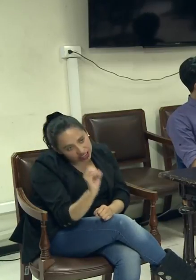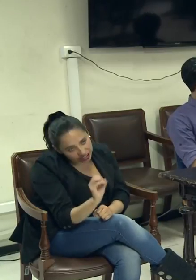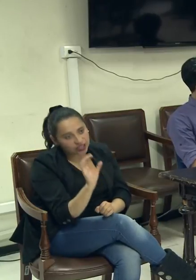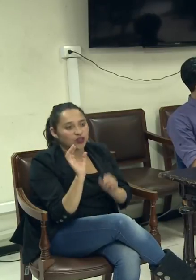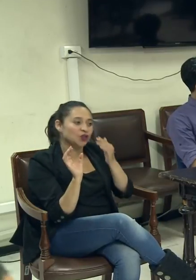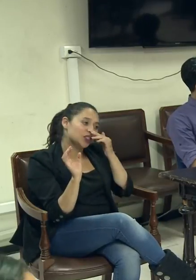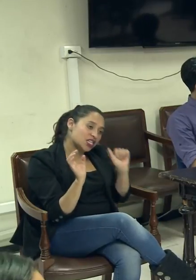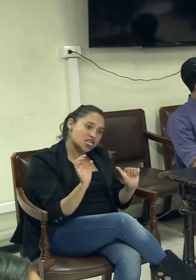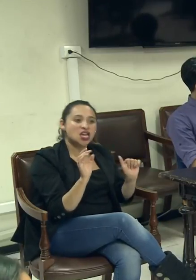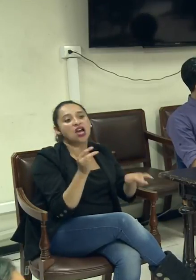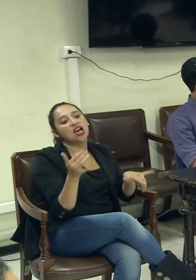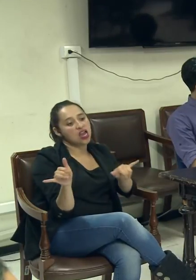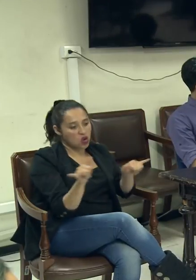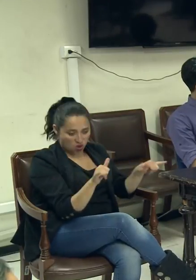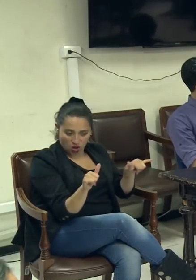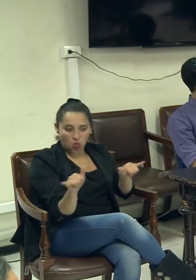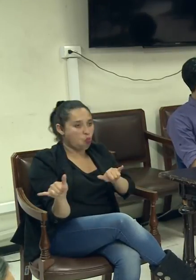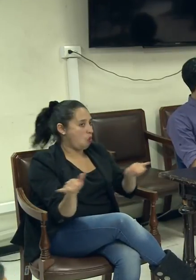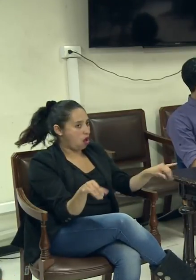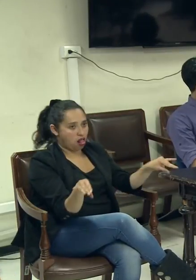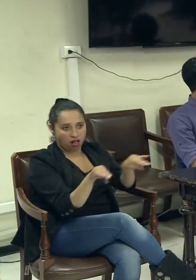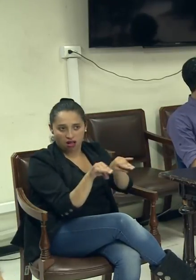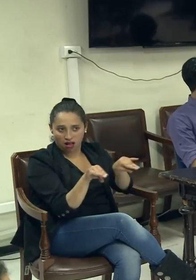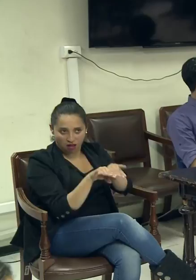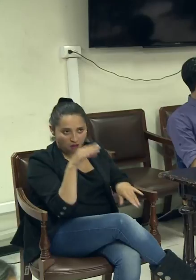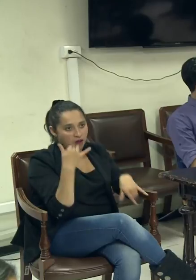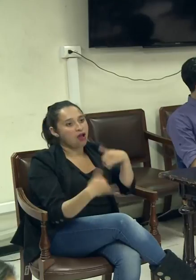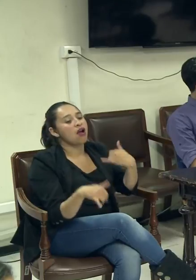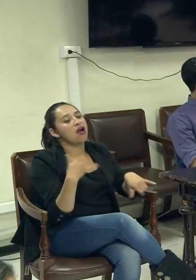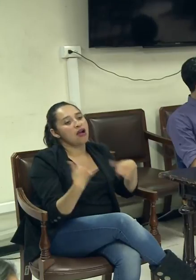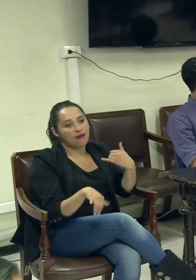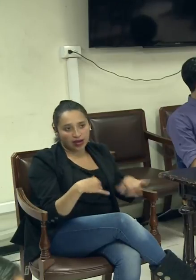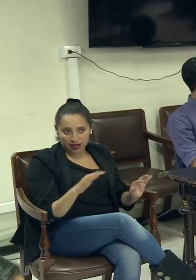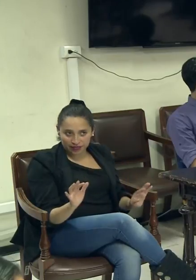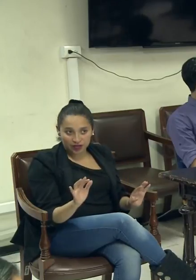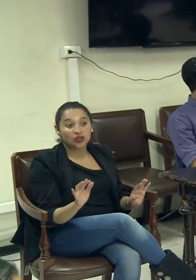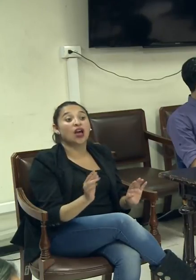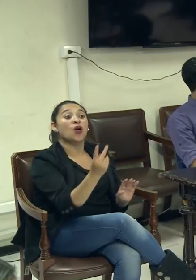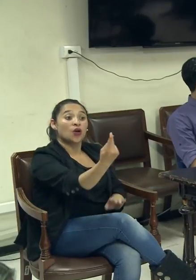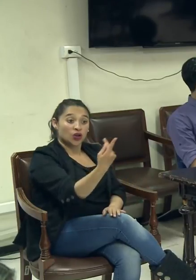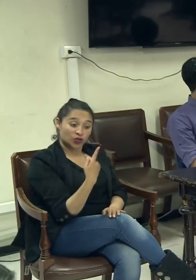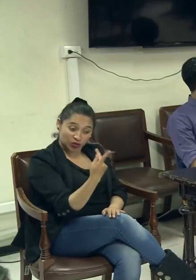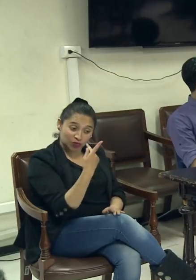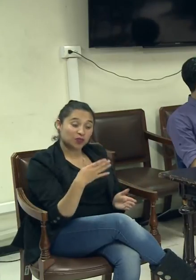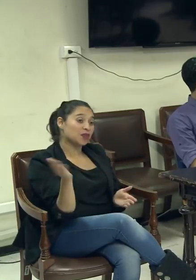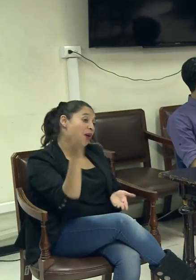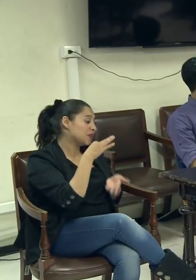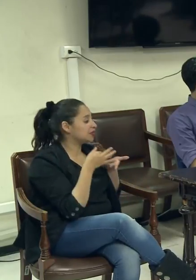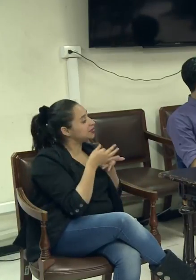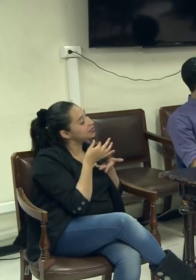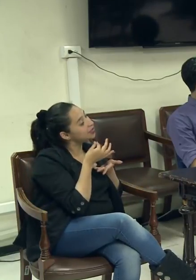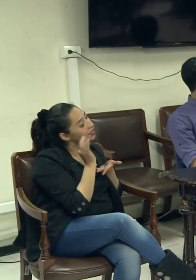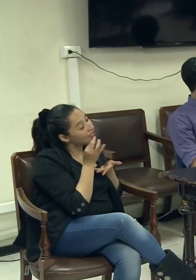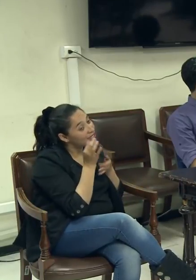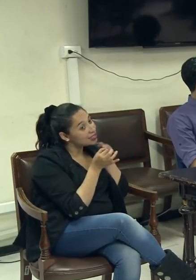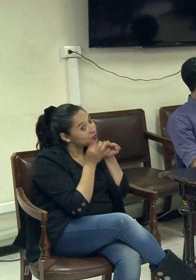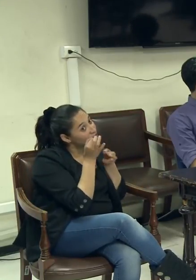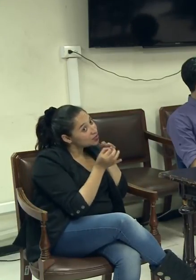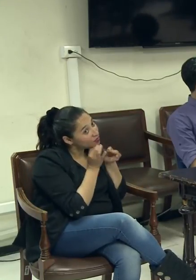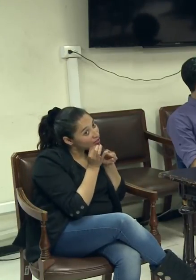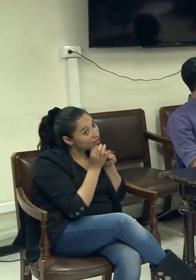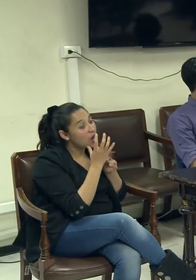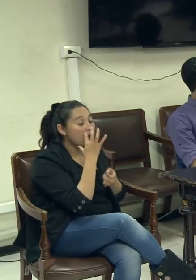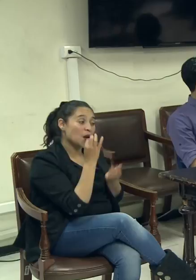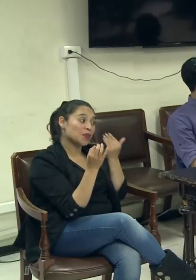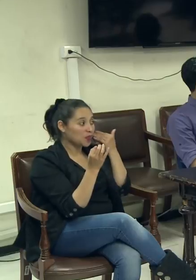parálisis discapacitante, ¿no? No podía caminar, no podía moverse, y